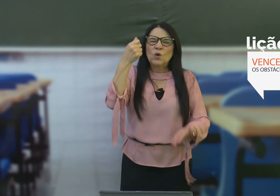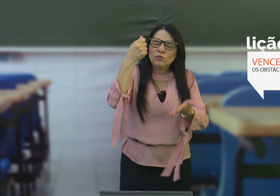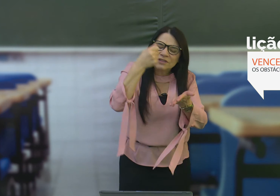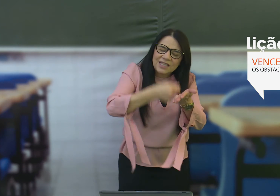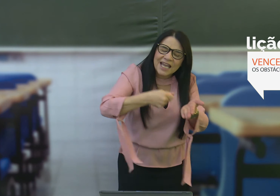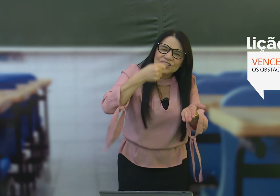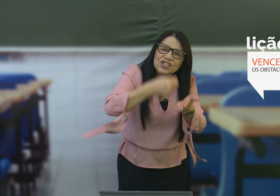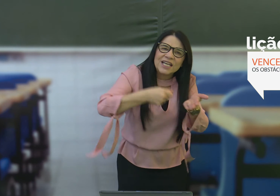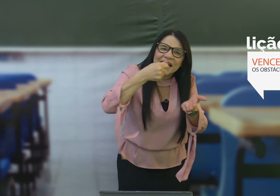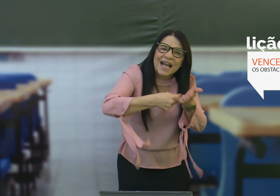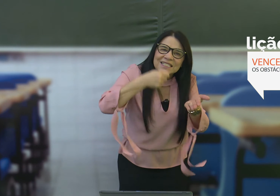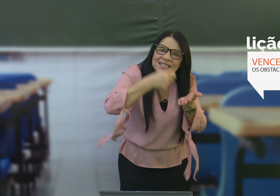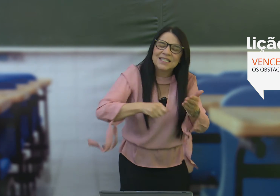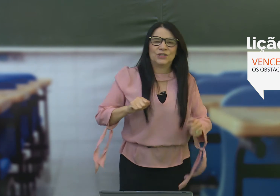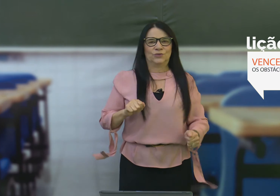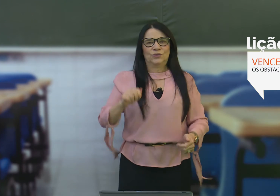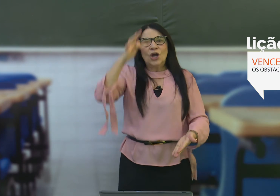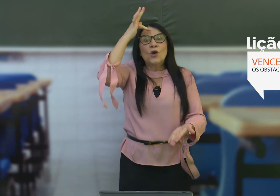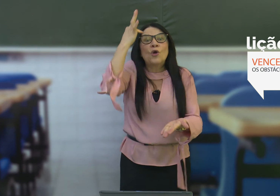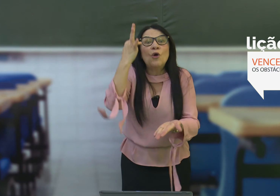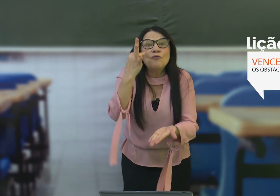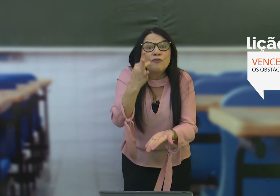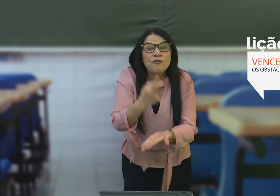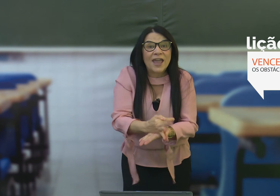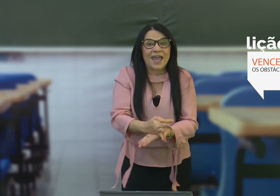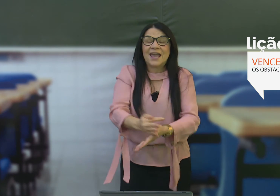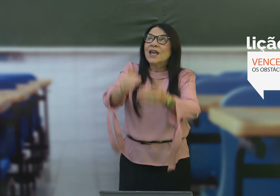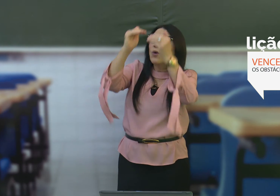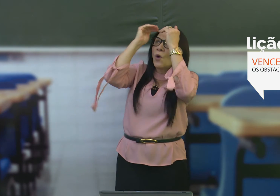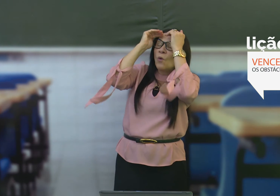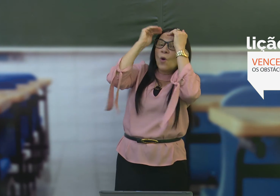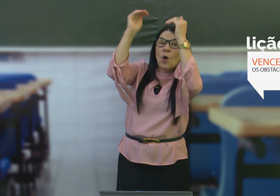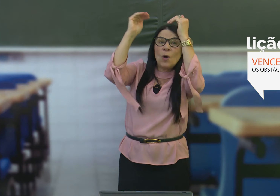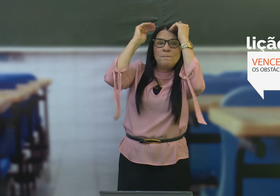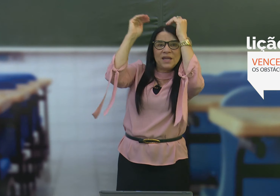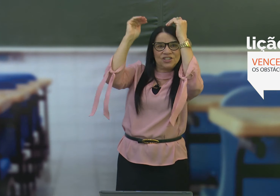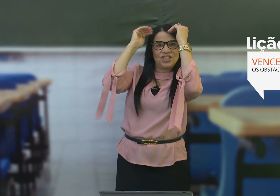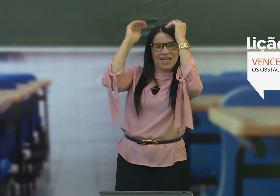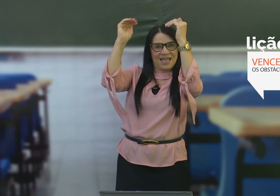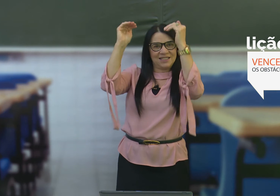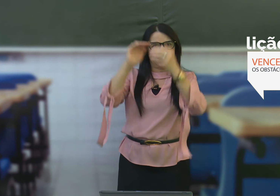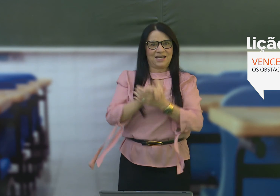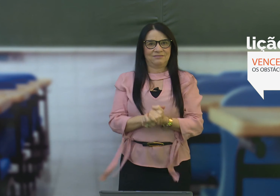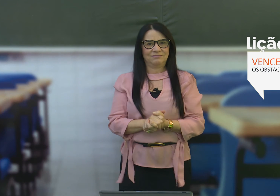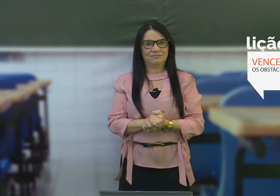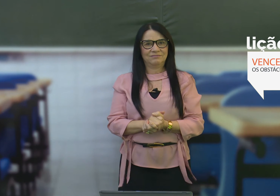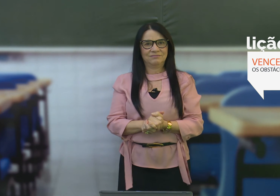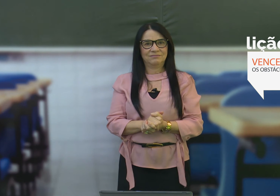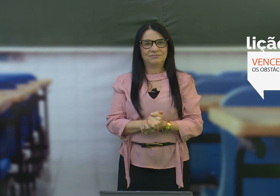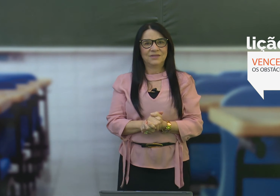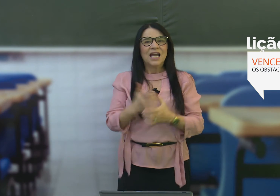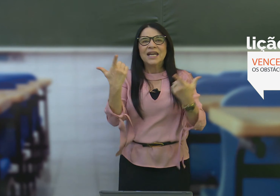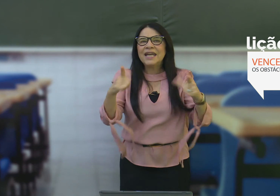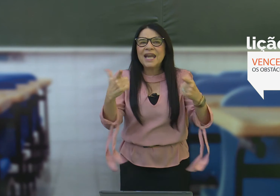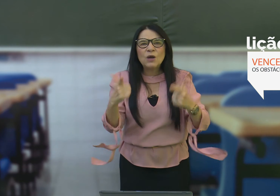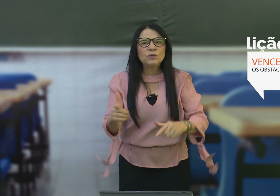com dedicação, com fé, com obediência, não